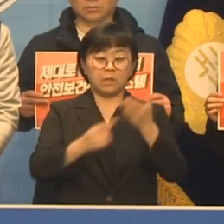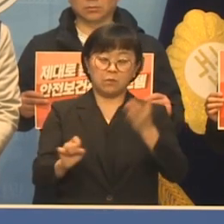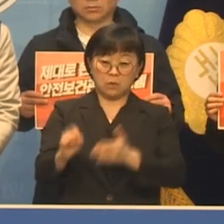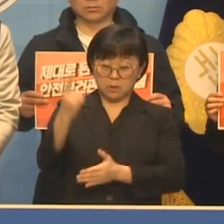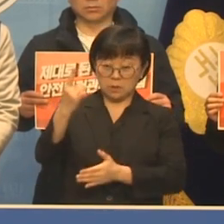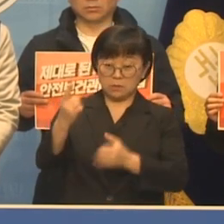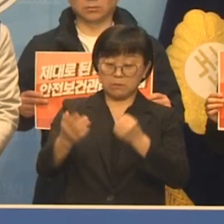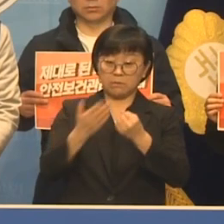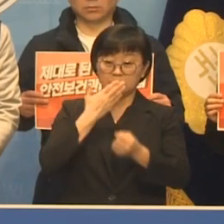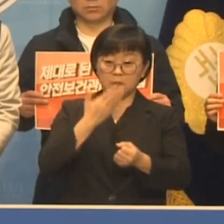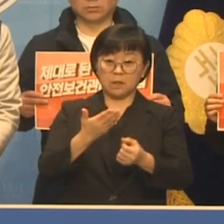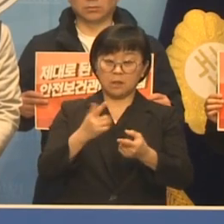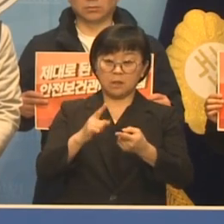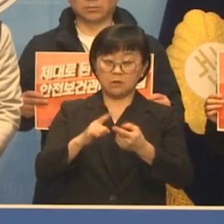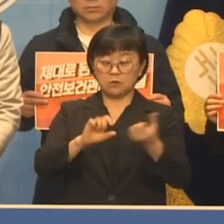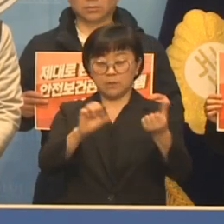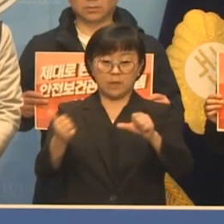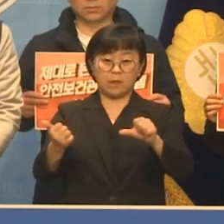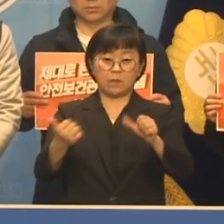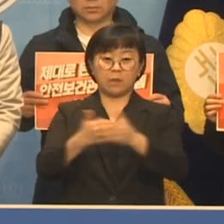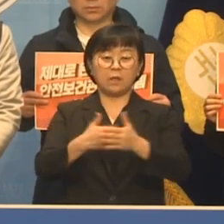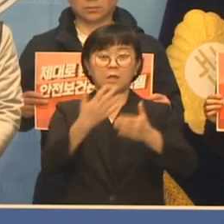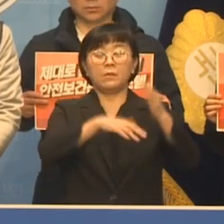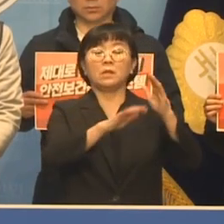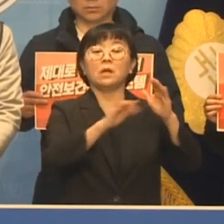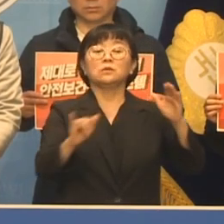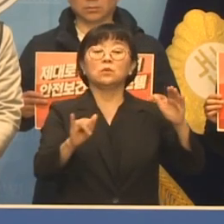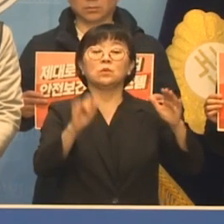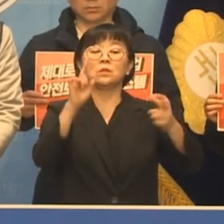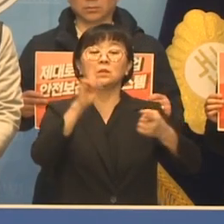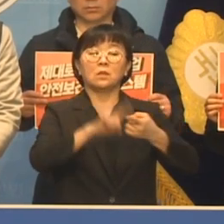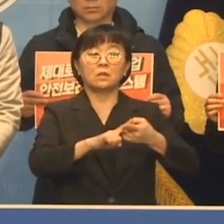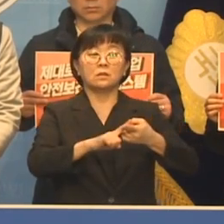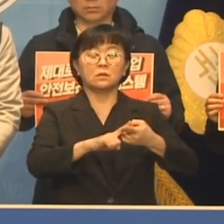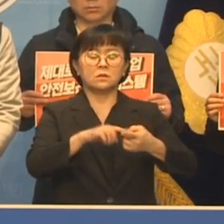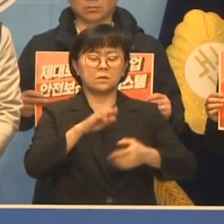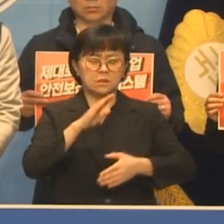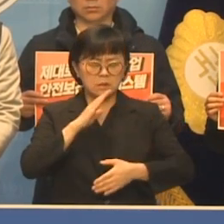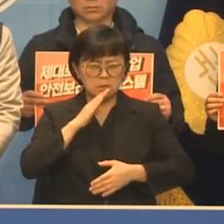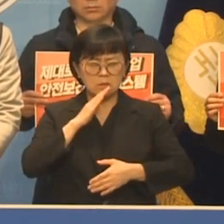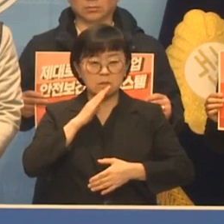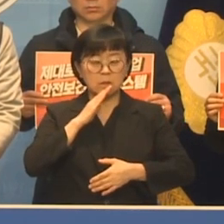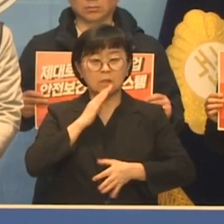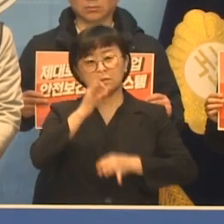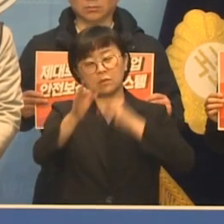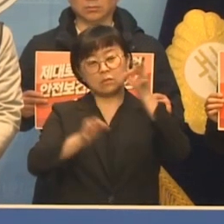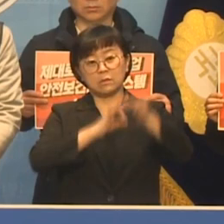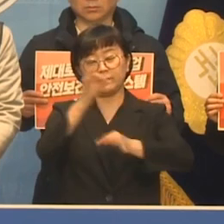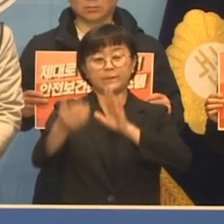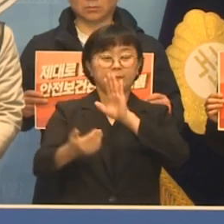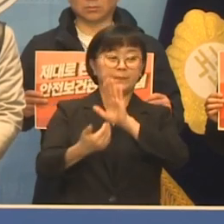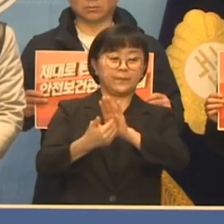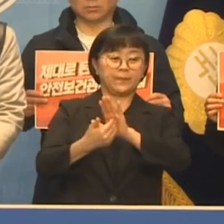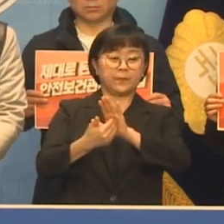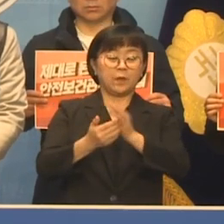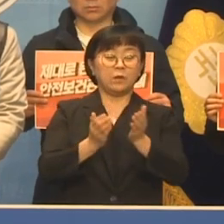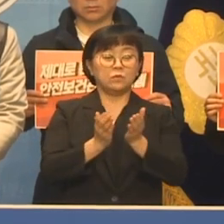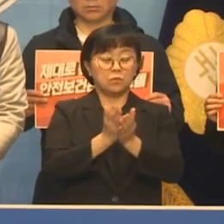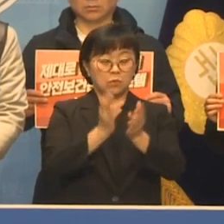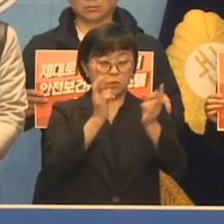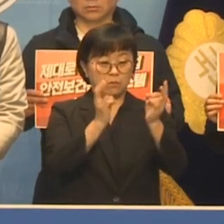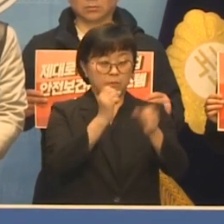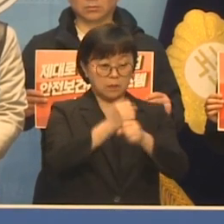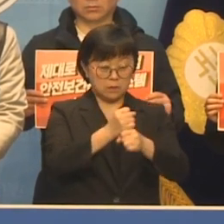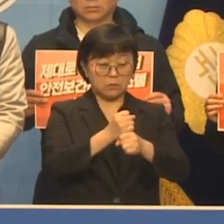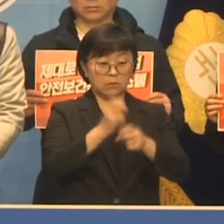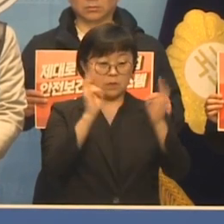중대재해로 사망한 유가족들의 피 맺힌 절규를 외면하면서 조선소 현장이